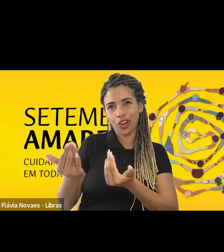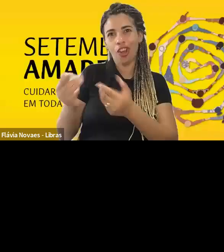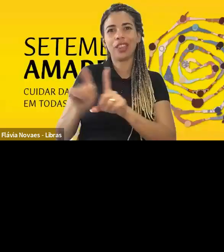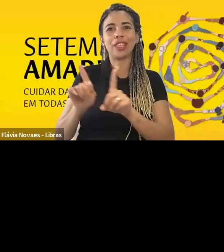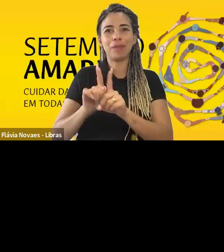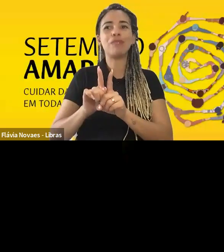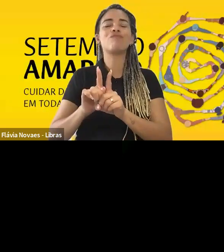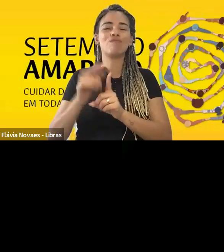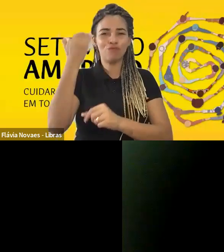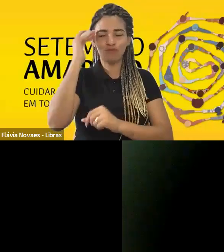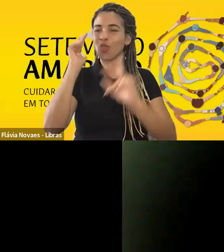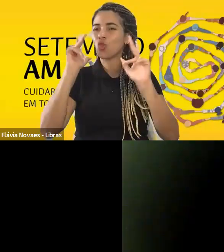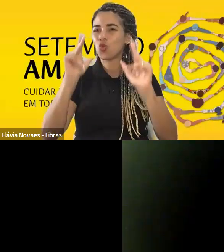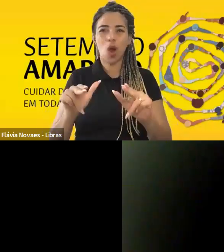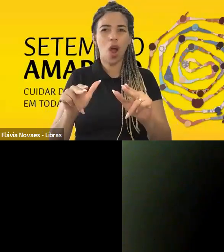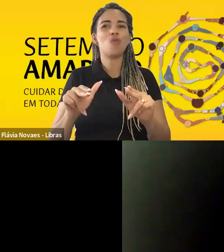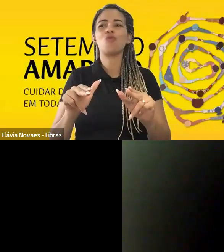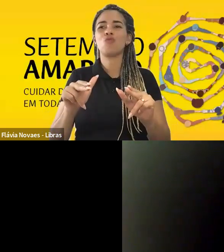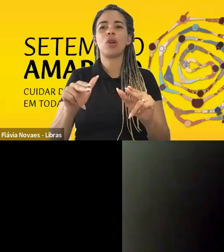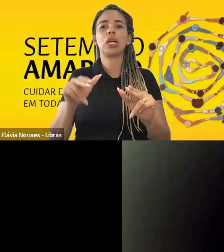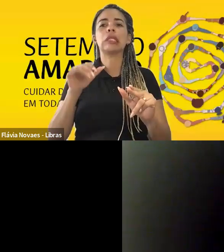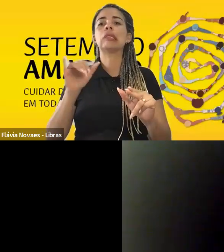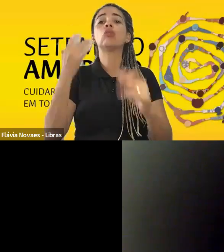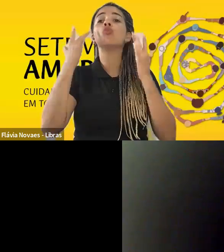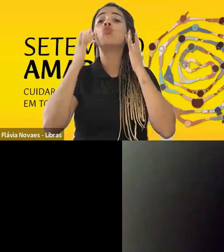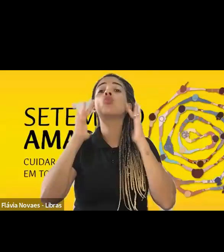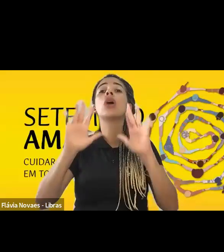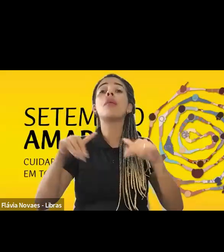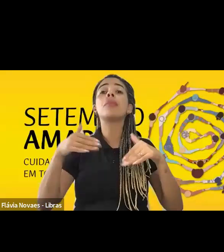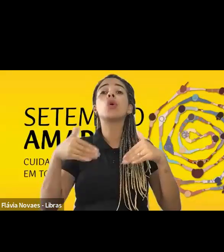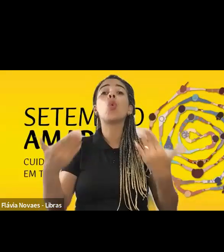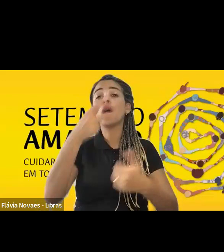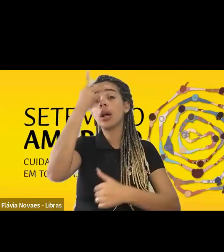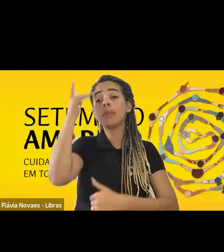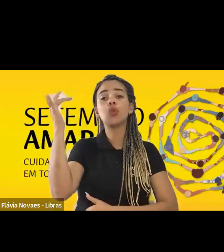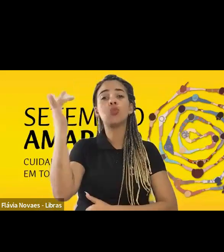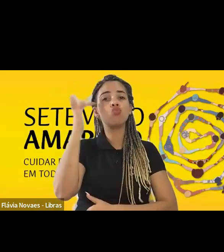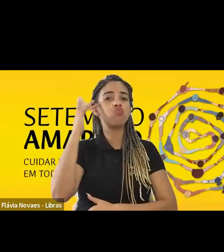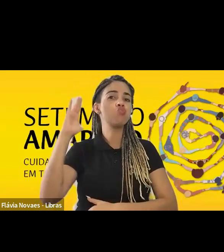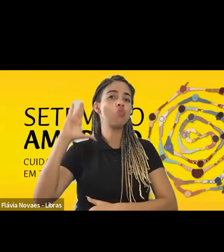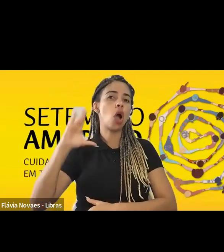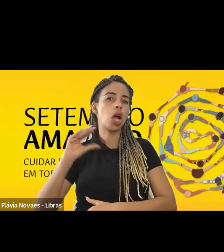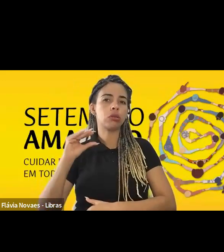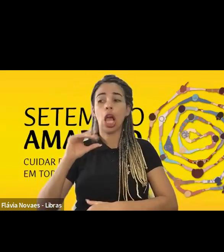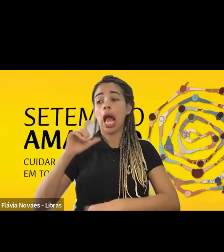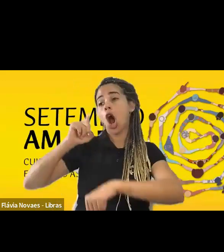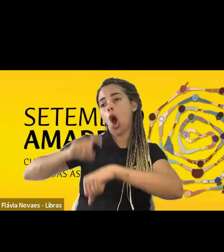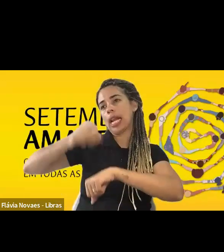sabe exatamente quando é que ele vai adquirir autonomia. A gente diz simplesmente para ele: na hora certa